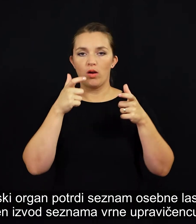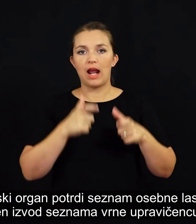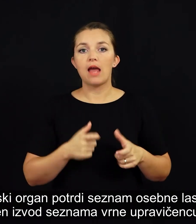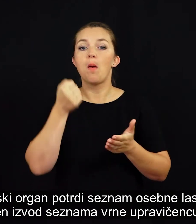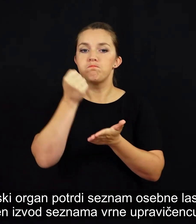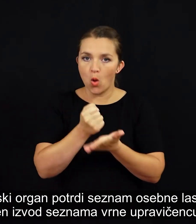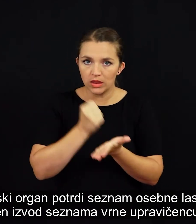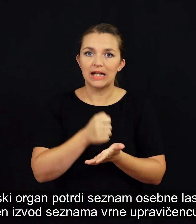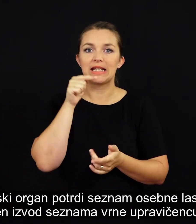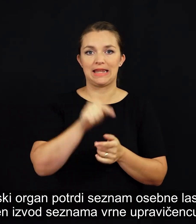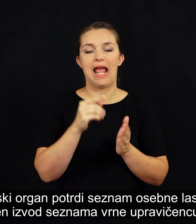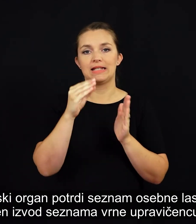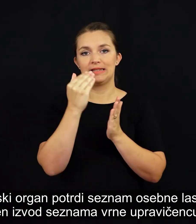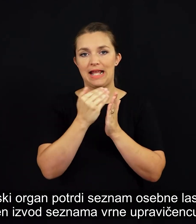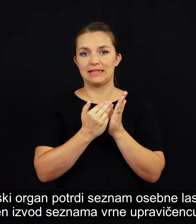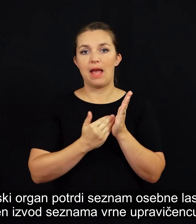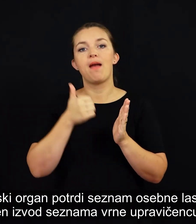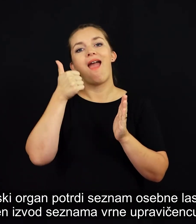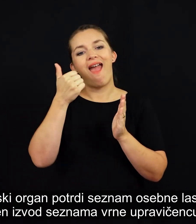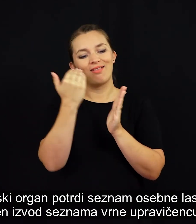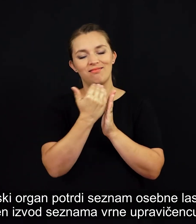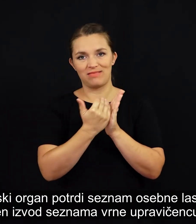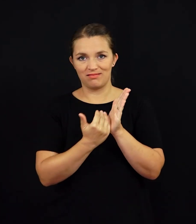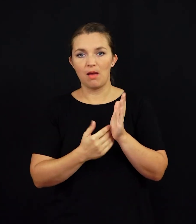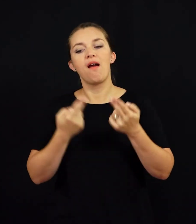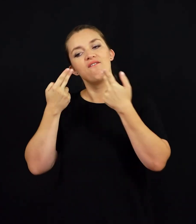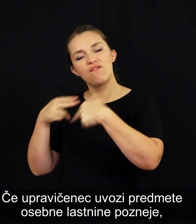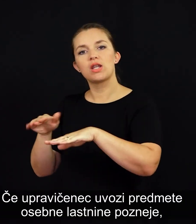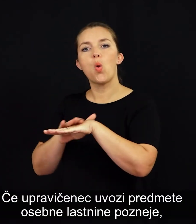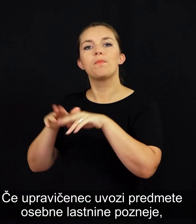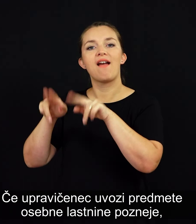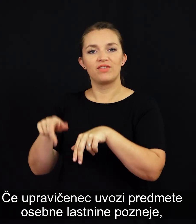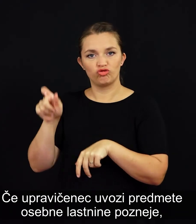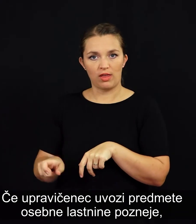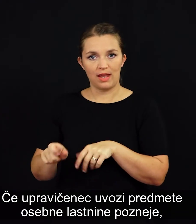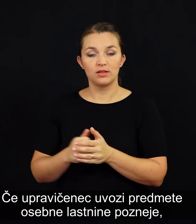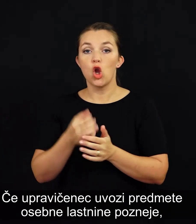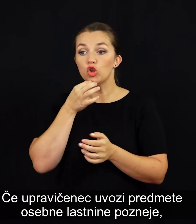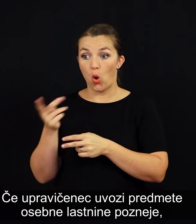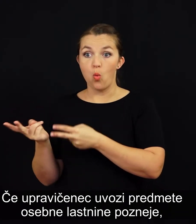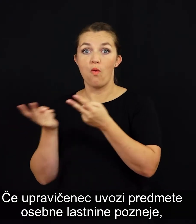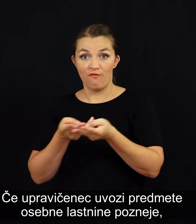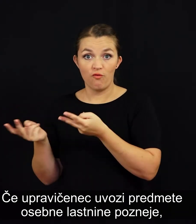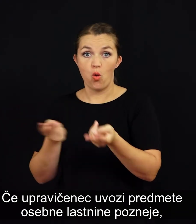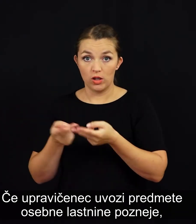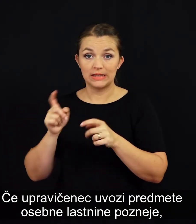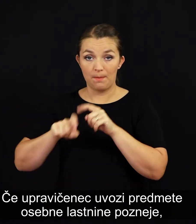en izvod seznama vrne upravičencu. Če upravičenec uvozi predmete osebne lastnine